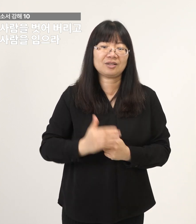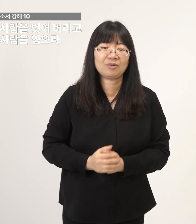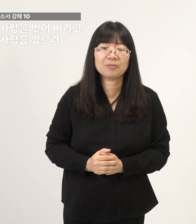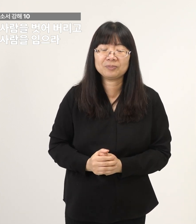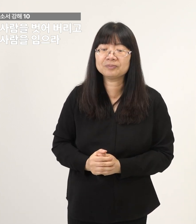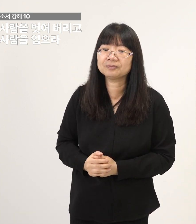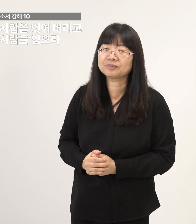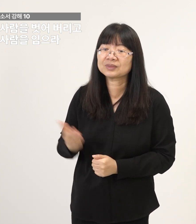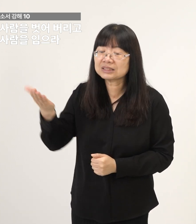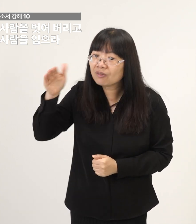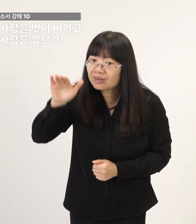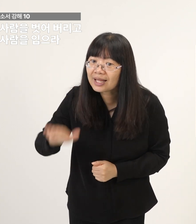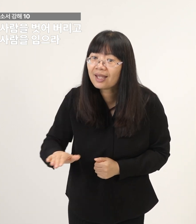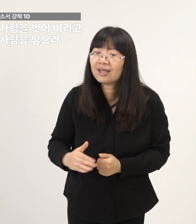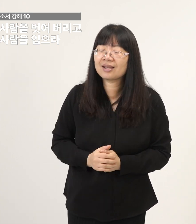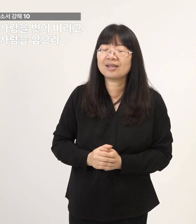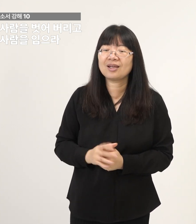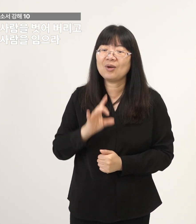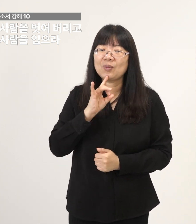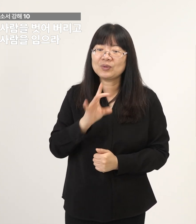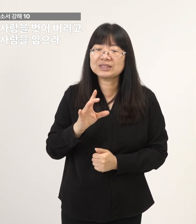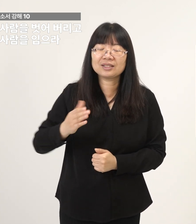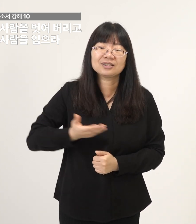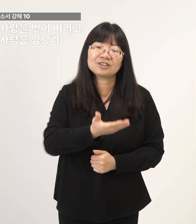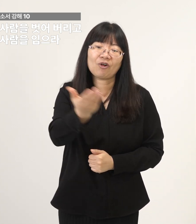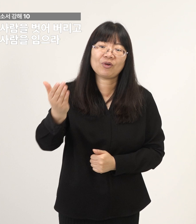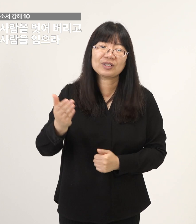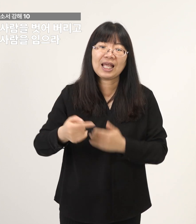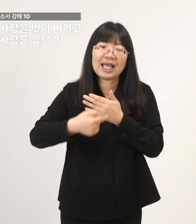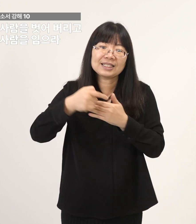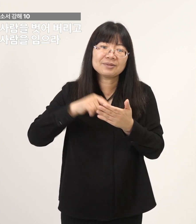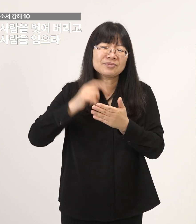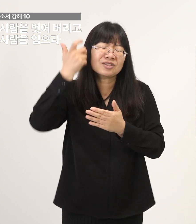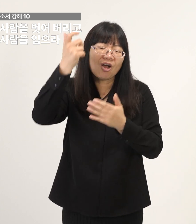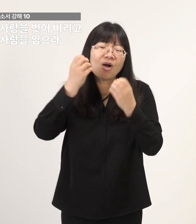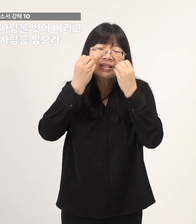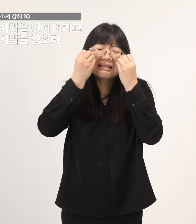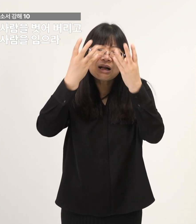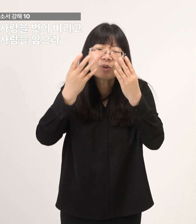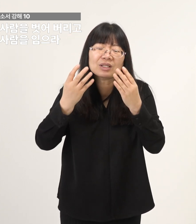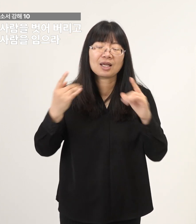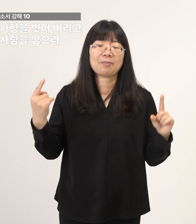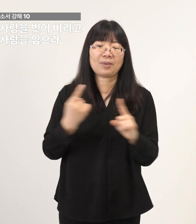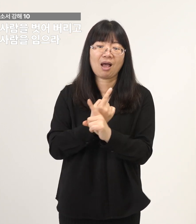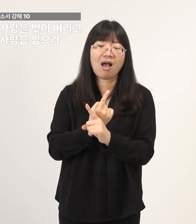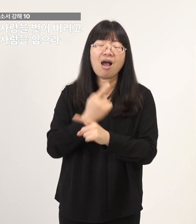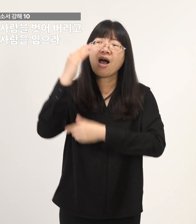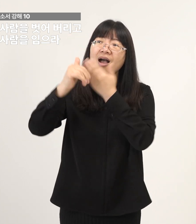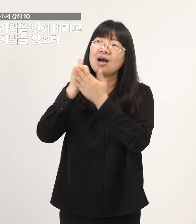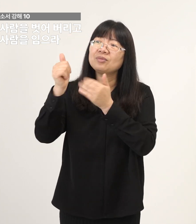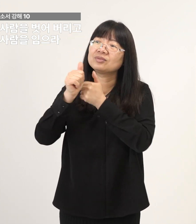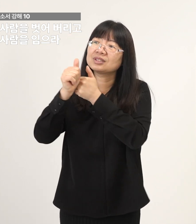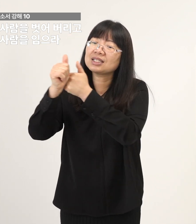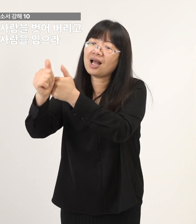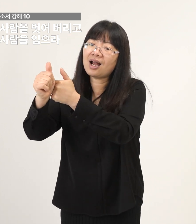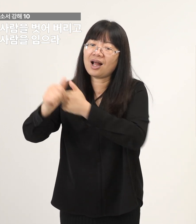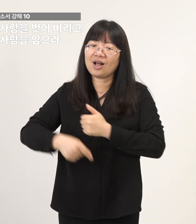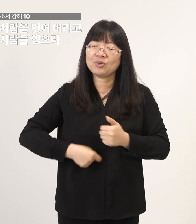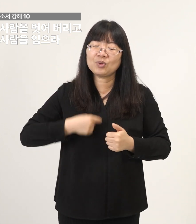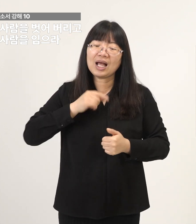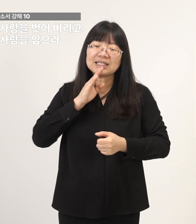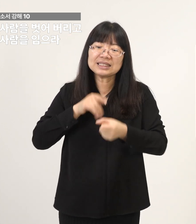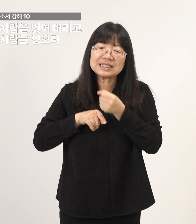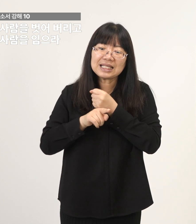자, 그런데 오직 너희의 심령이 새롭게 되어 하나님을 따라 의와